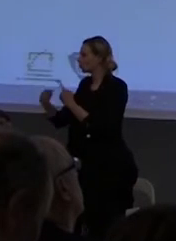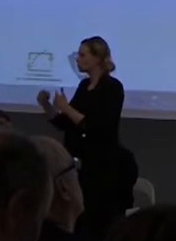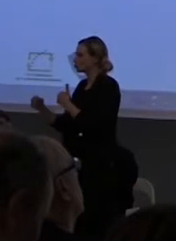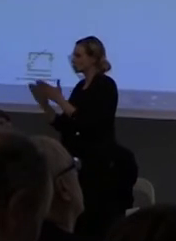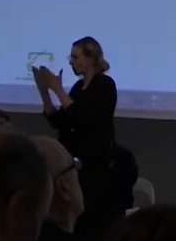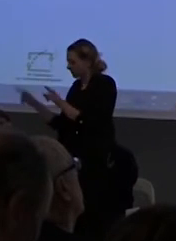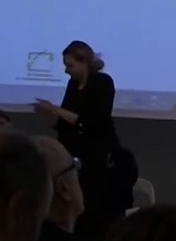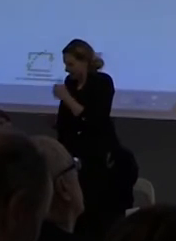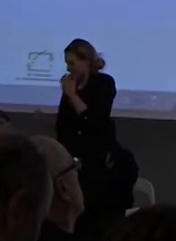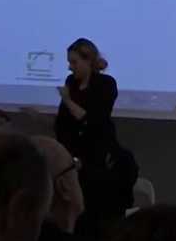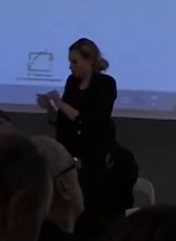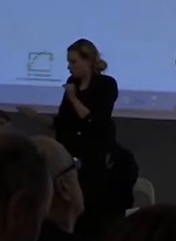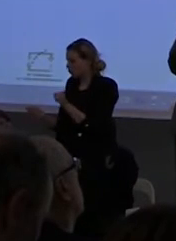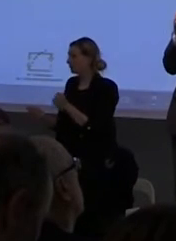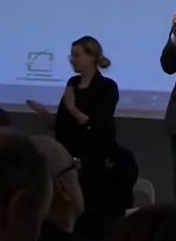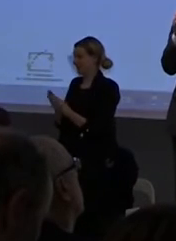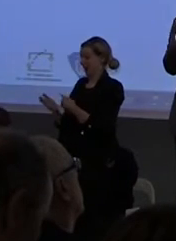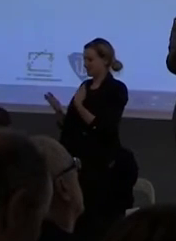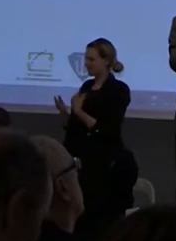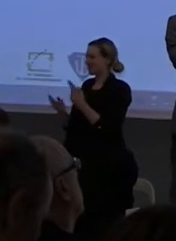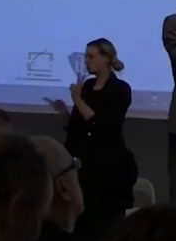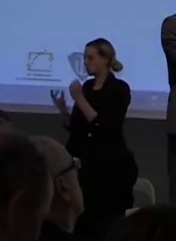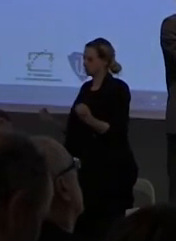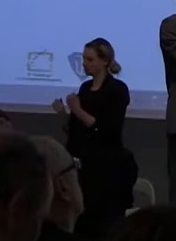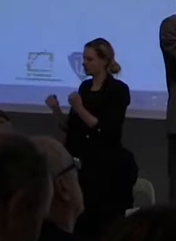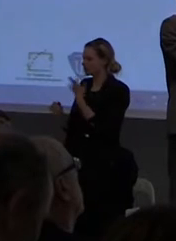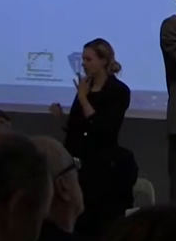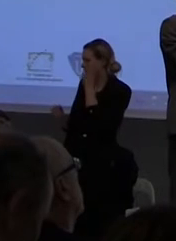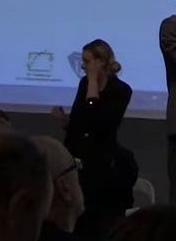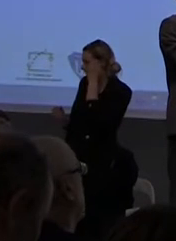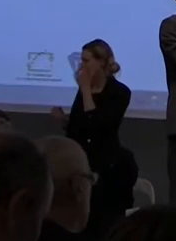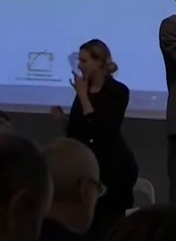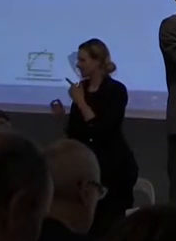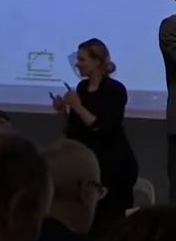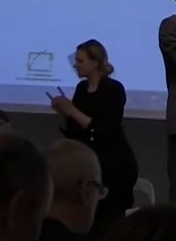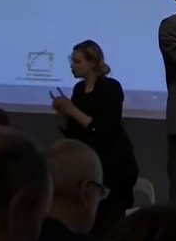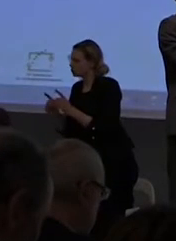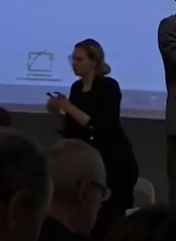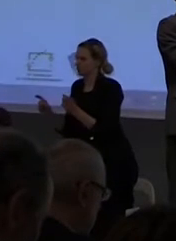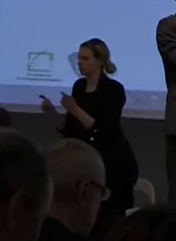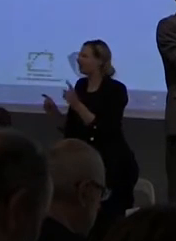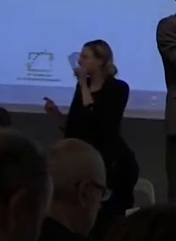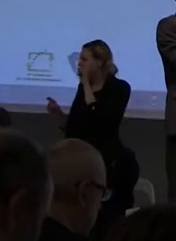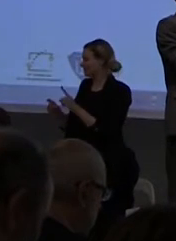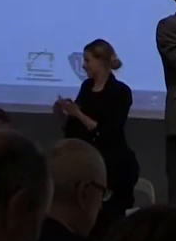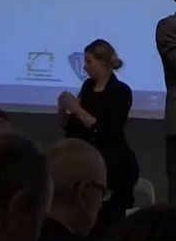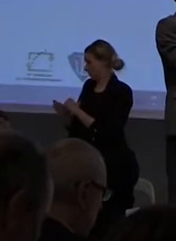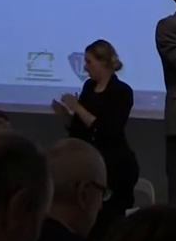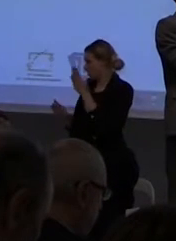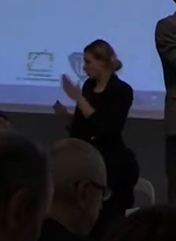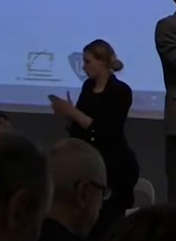něco, co by řešilo tuto, řekněme, organizační část té problematiky a potom